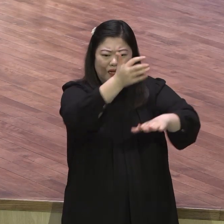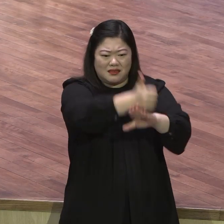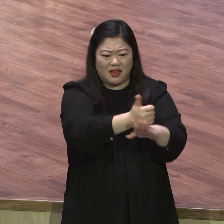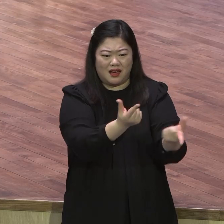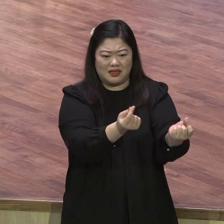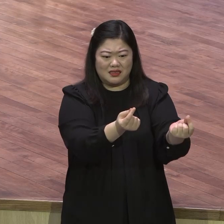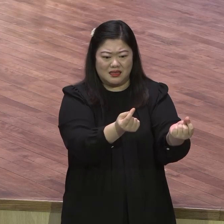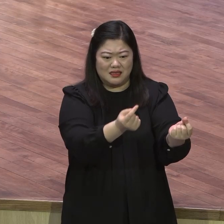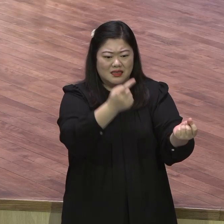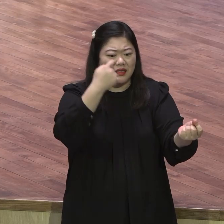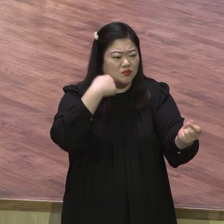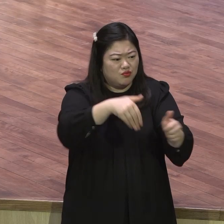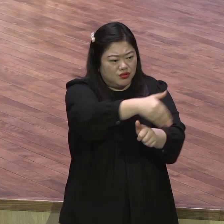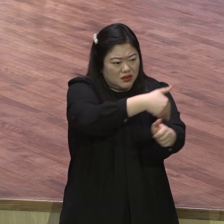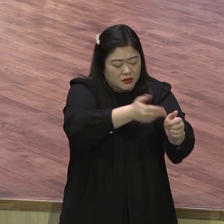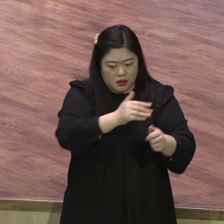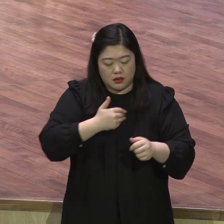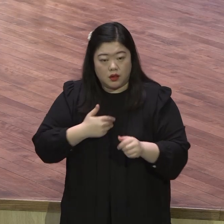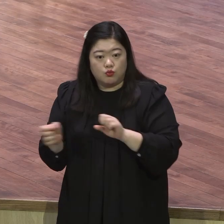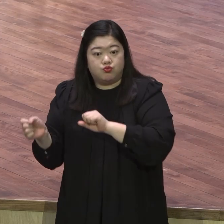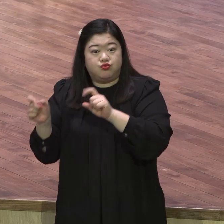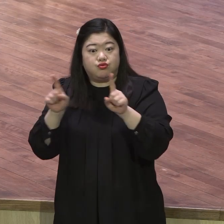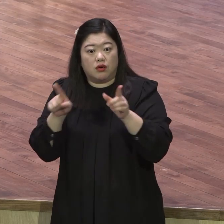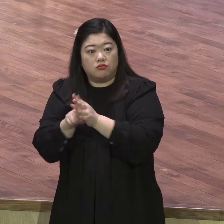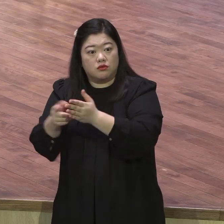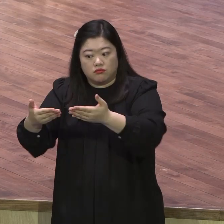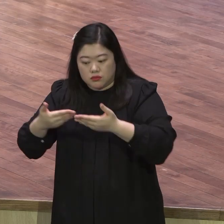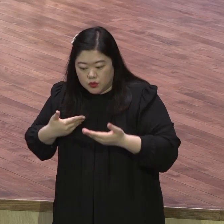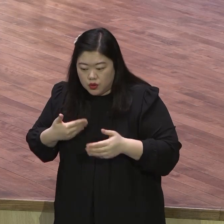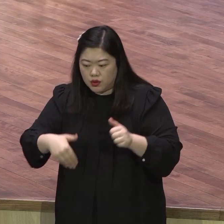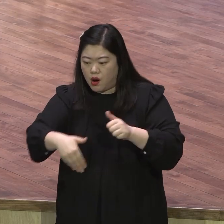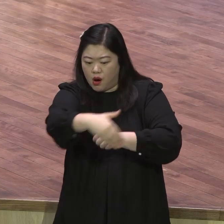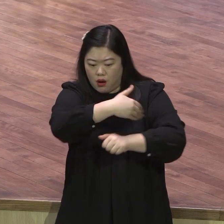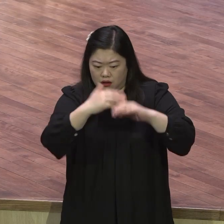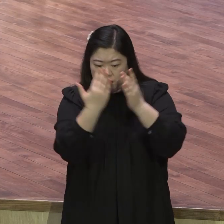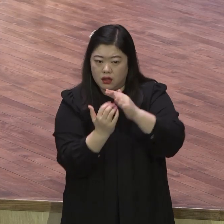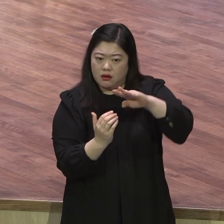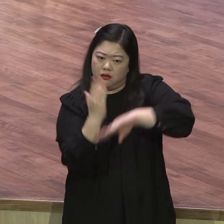신앙 부활의 선물을 주셔서 이룰 수 있게 하시고 넘어설 수 있게 하시고